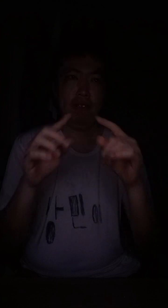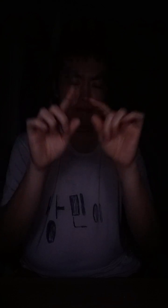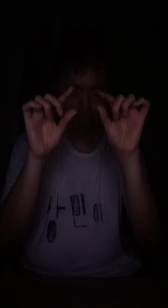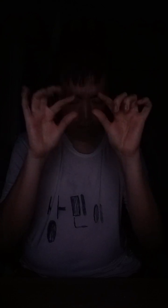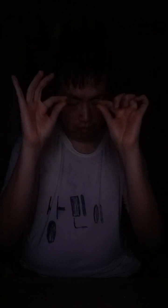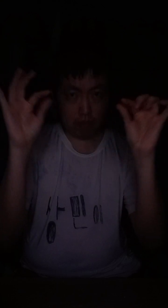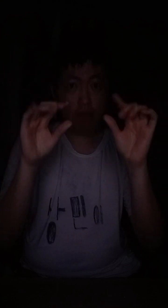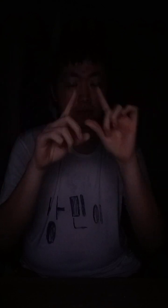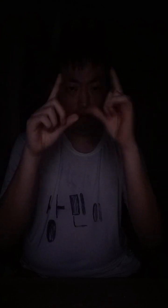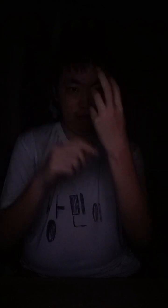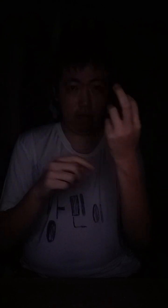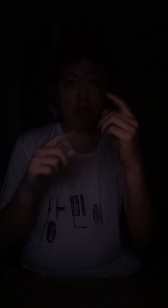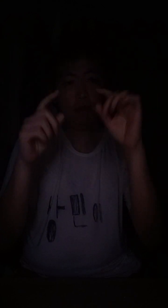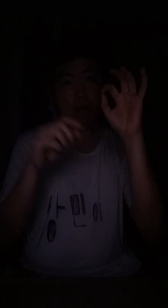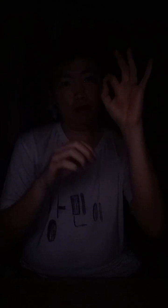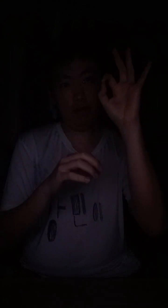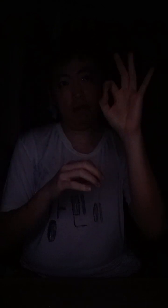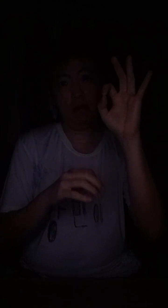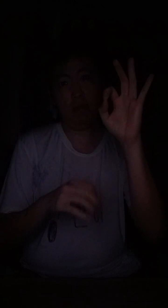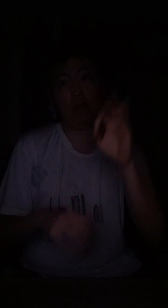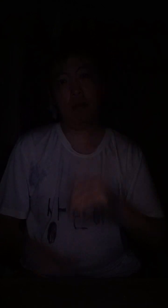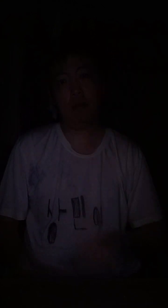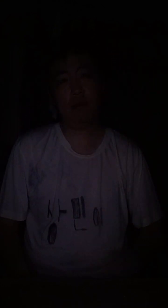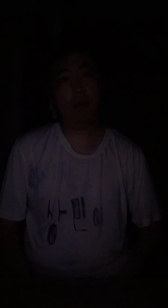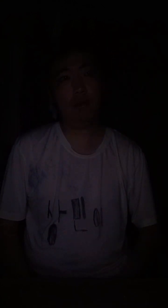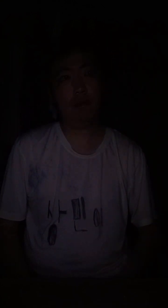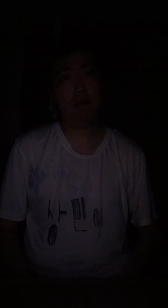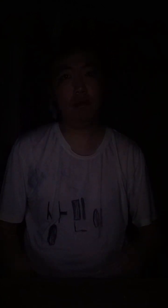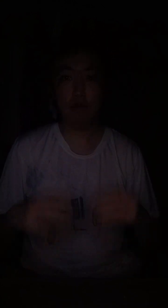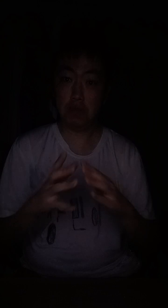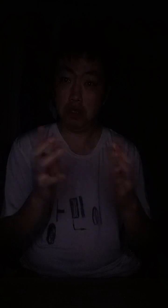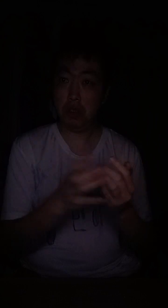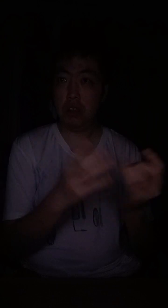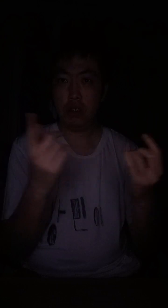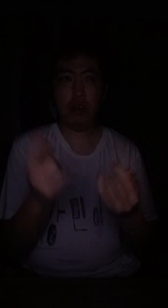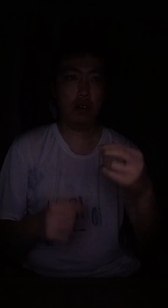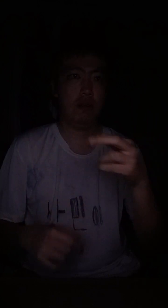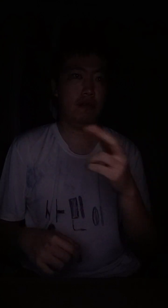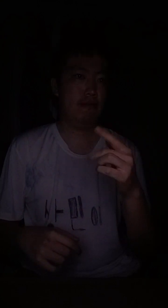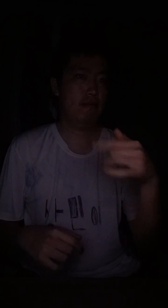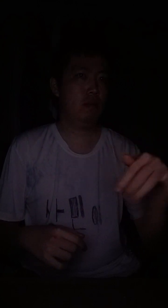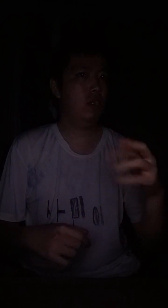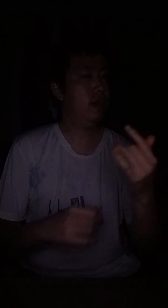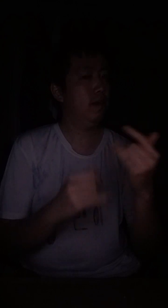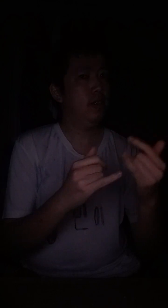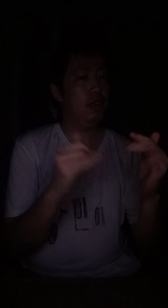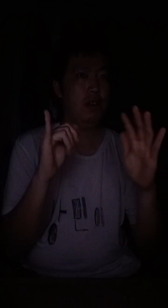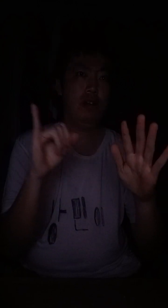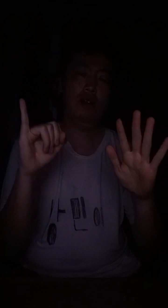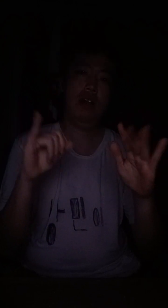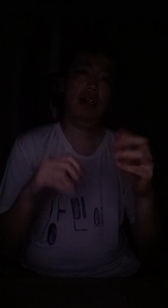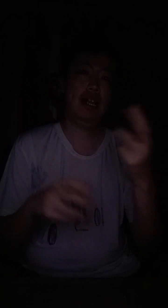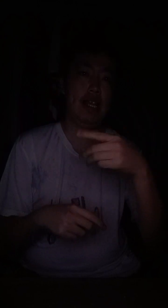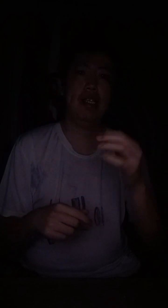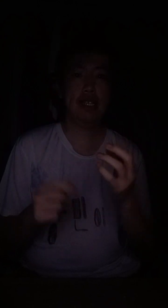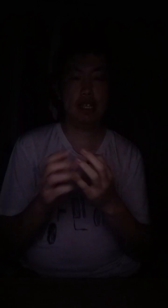꺼진 카메라도 이처럼 식별이 가능합니다. 경찰청은 올해 처음으로 전파 탐지기 16대와 렌즈